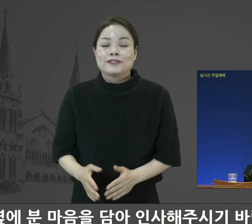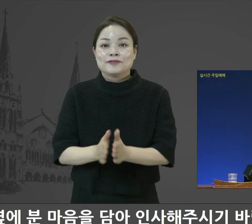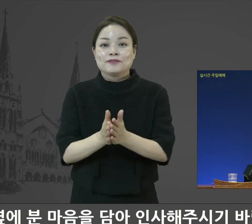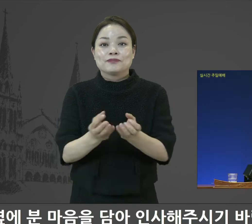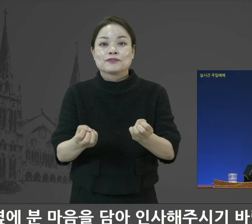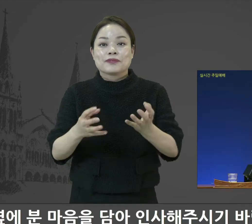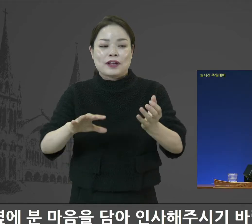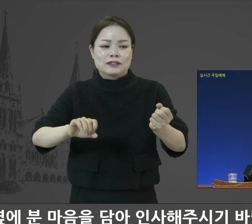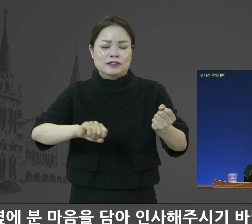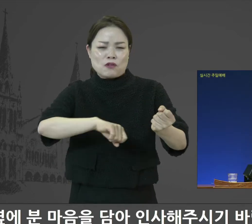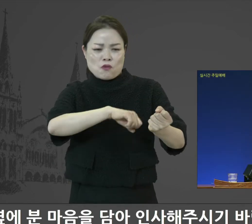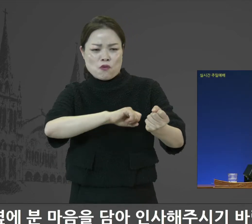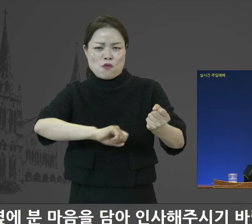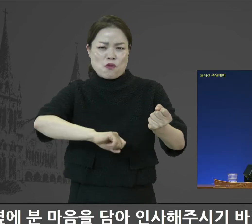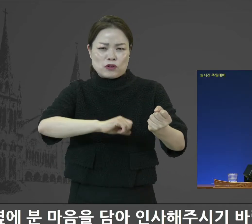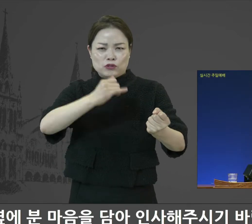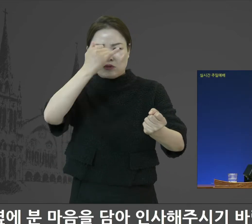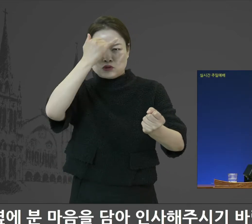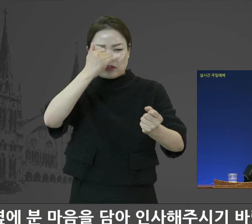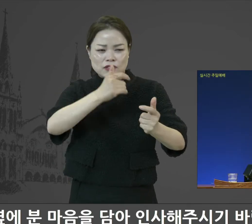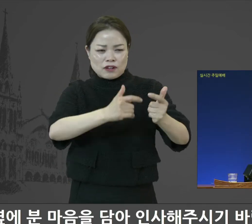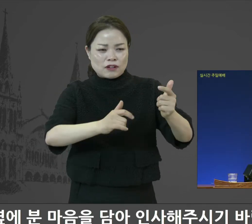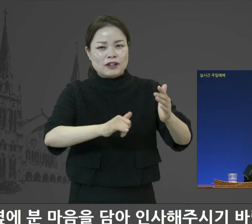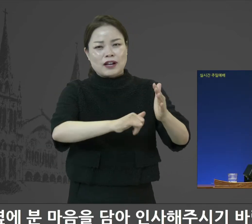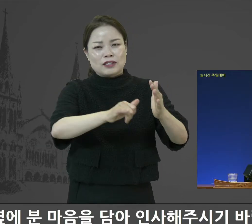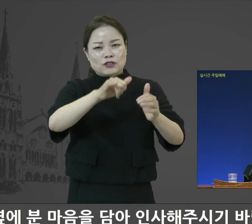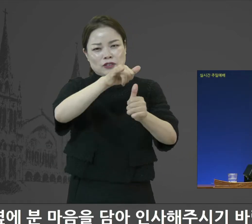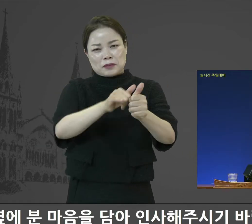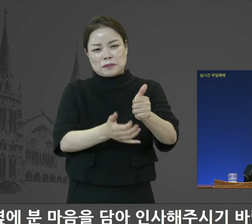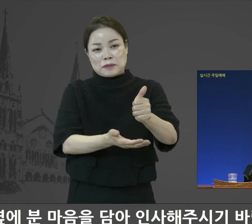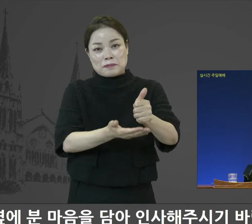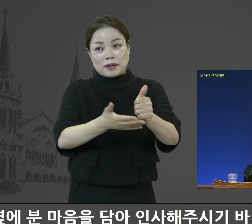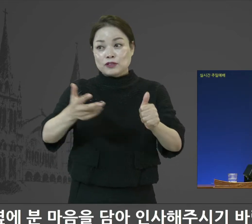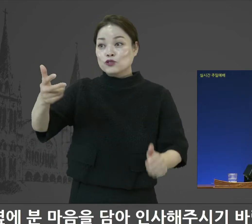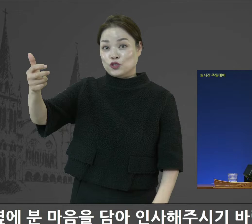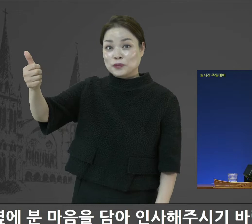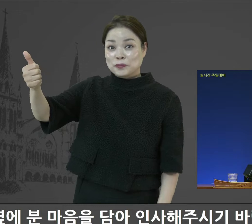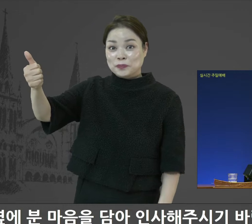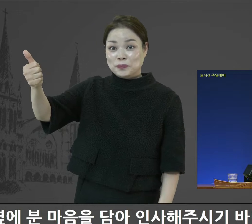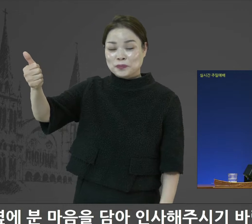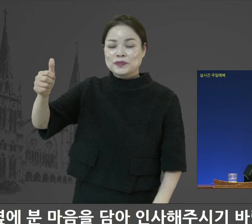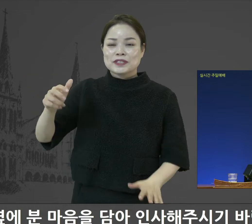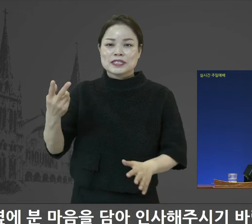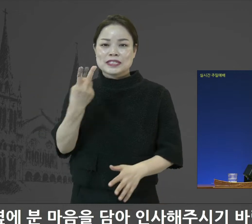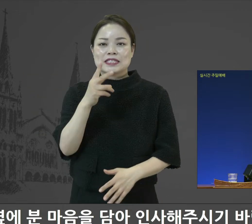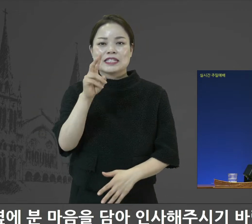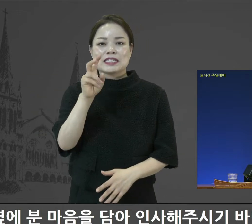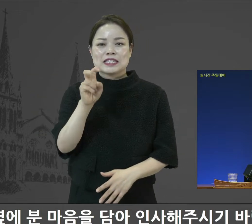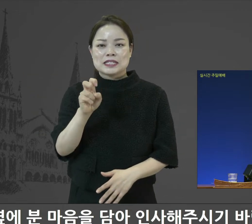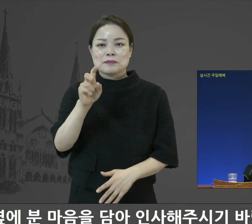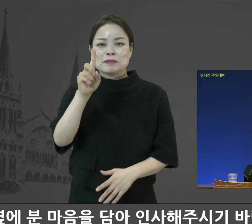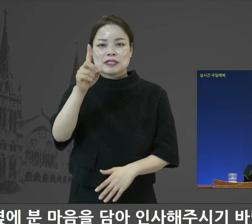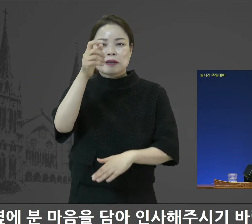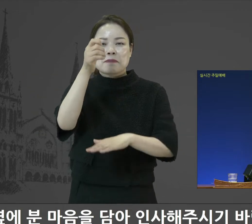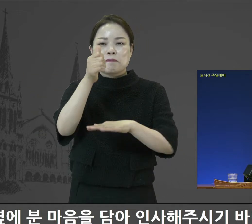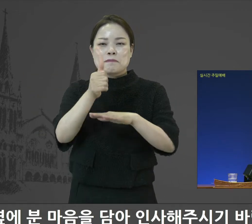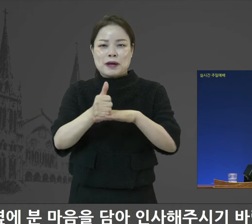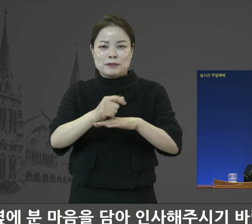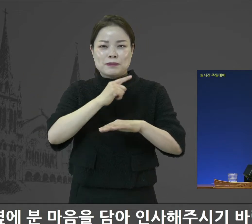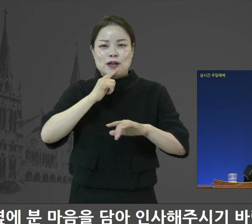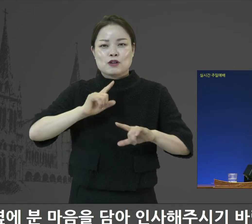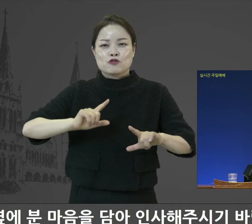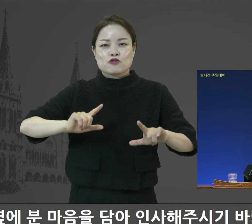할렐루야 찬양대와 오케스트라 또 충현 여러 가족들의 섬김을 받으신 주님께서 2021년도 마지막 주일